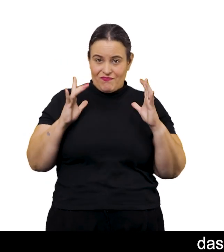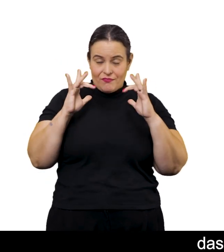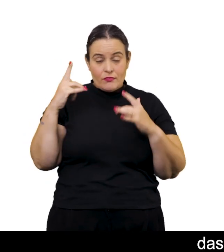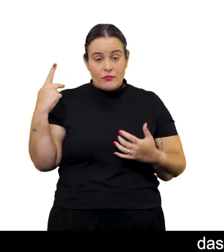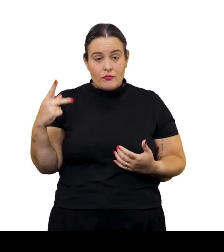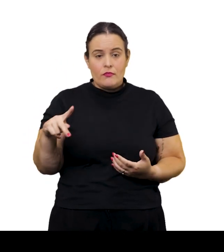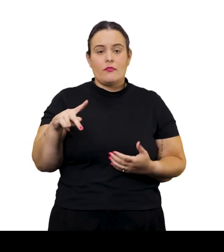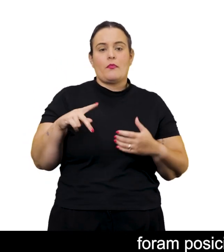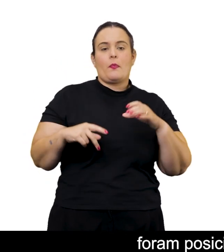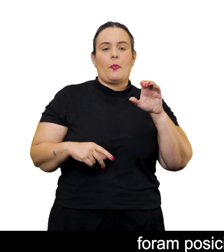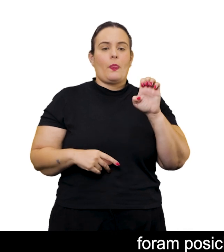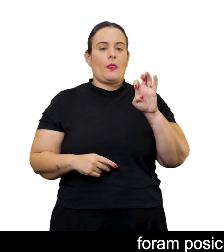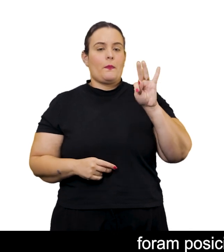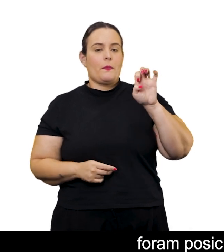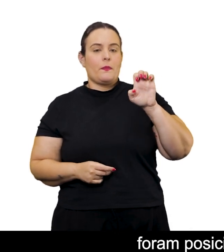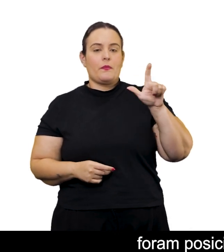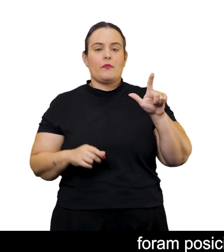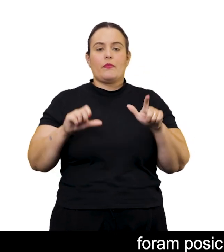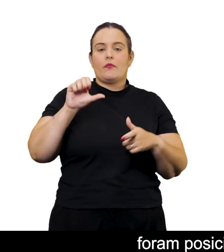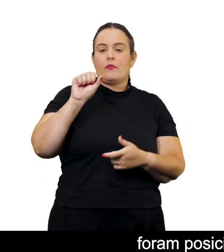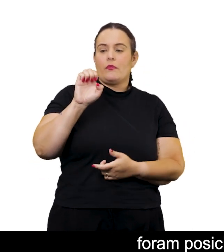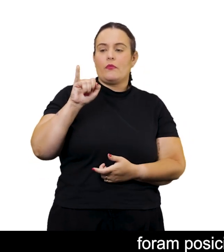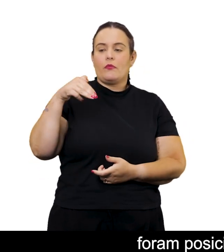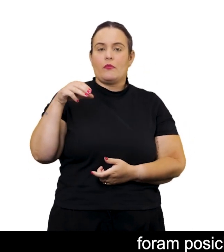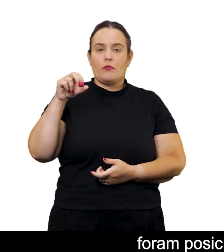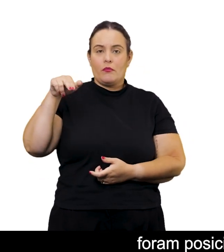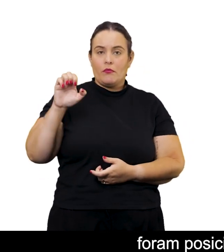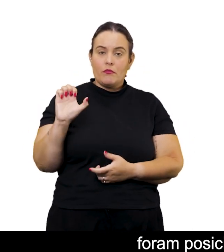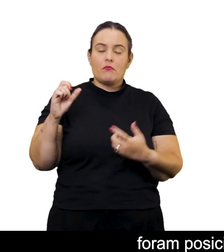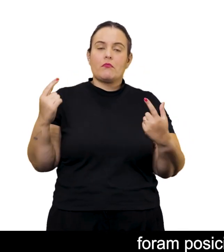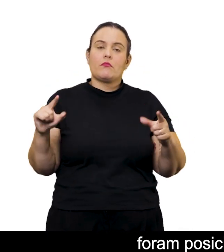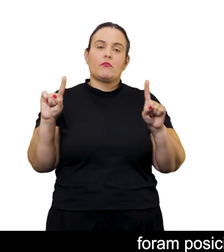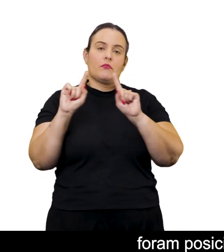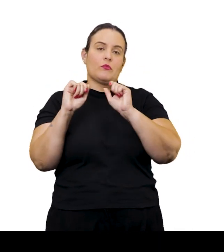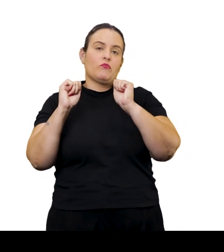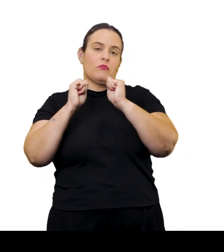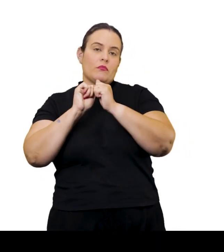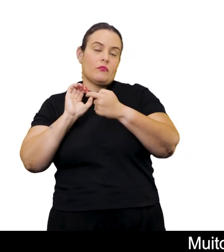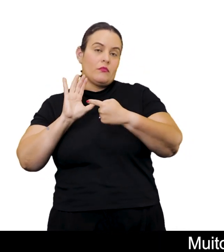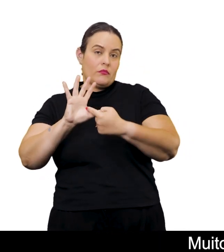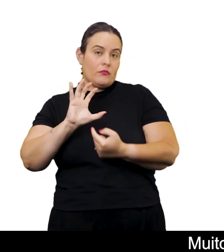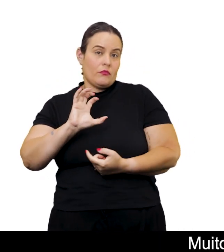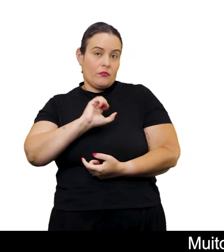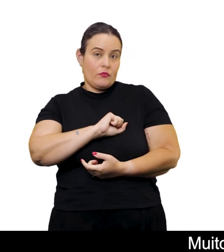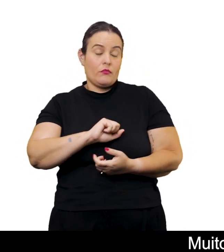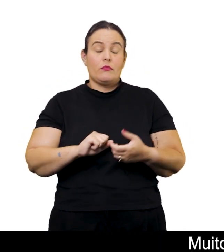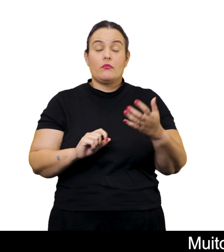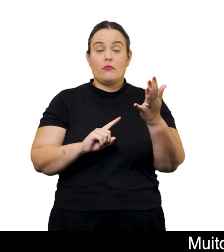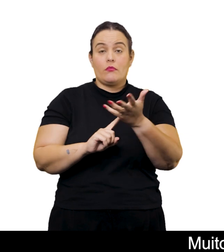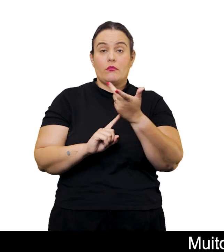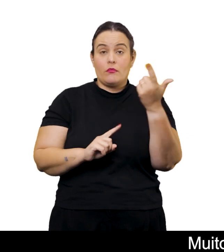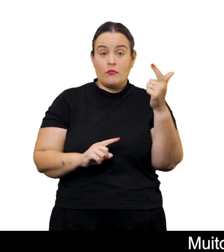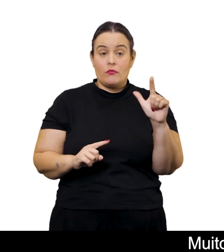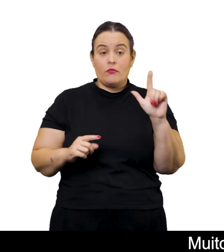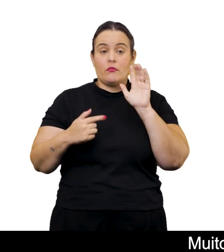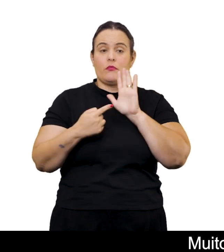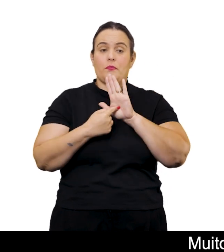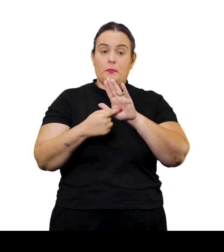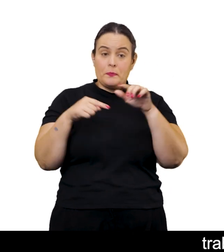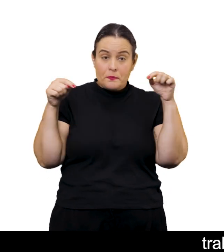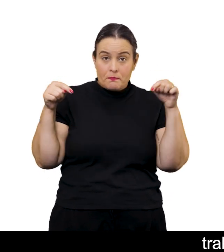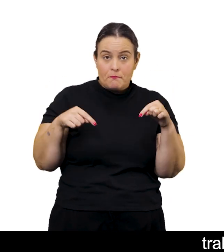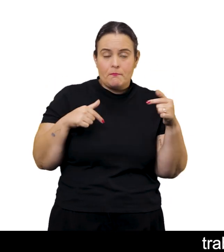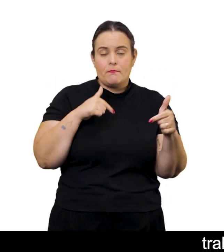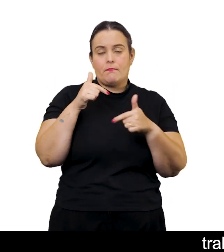Simone Fattal, foram posicionados próximos um do outro, indicando seu amor. Muitos artistas apresentados neste